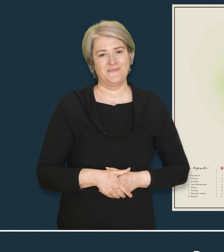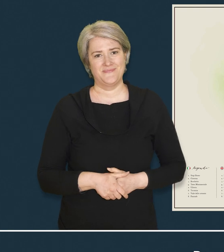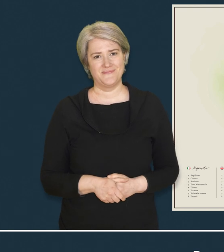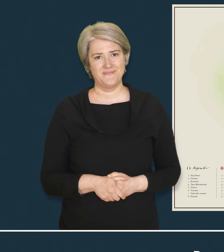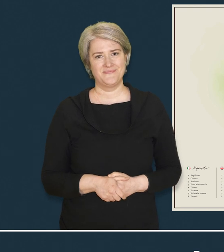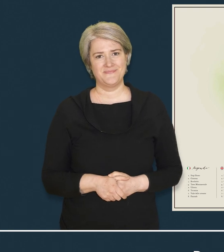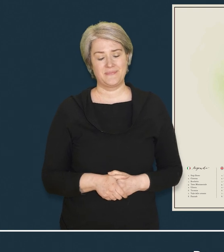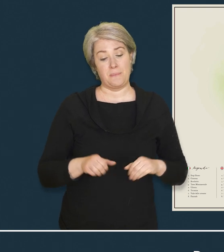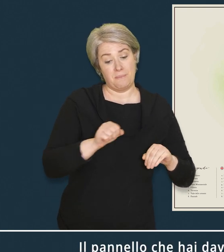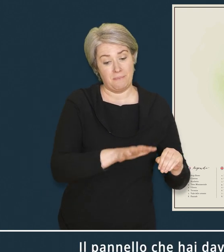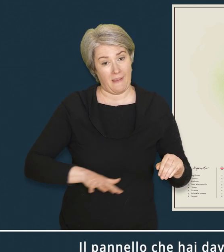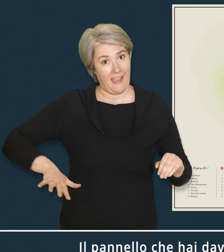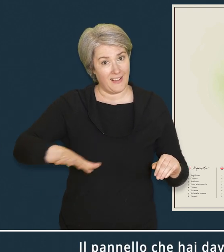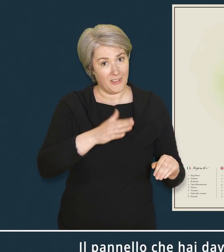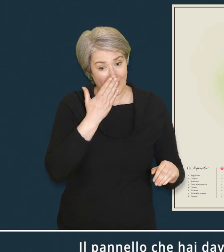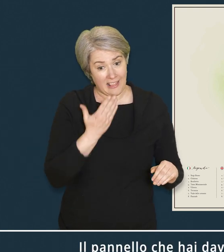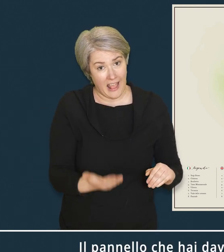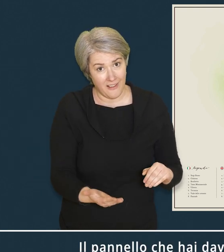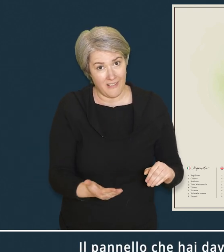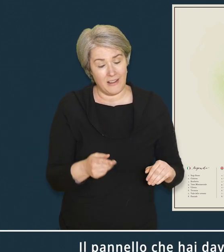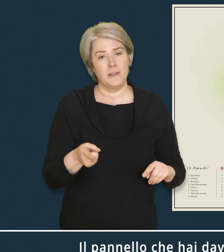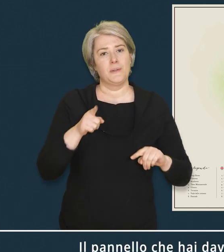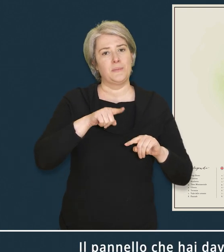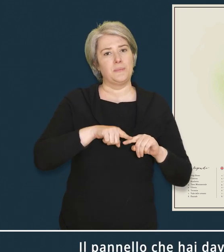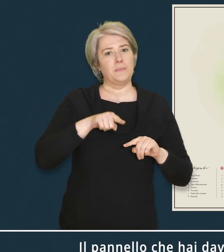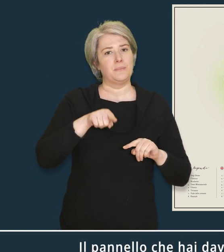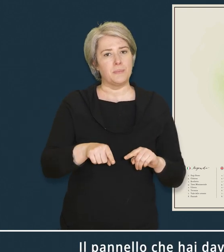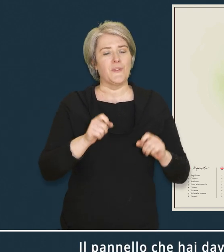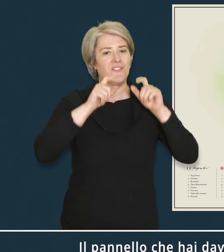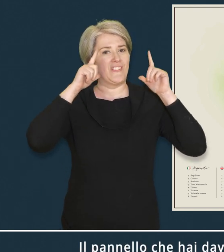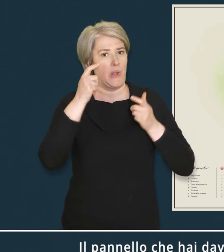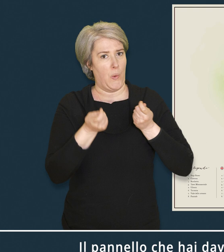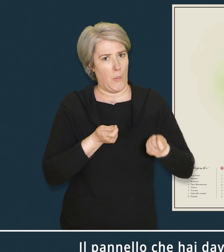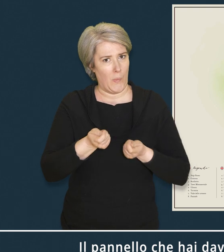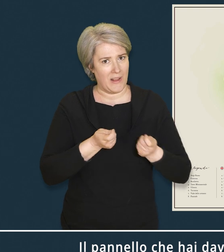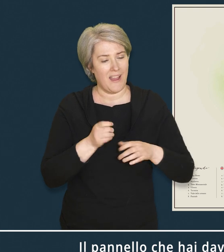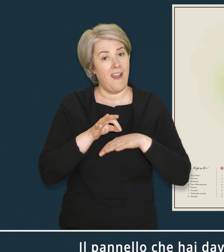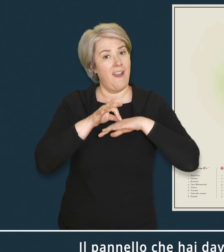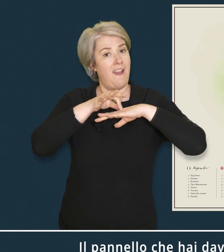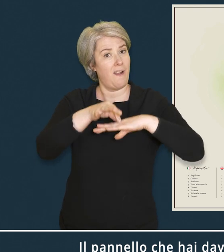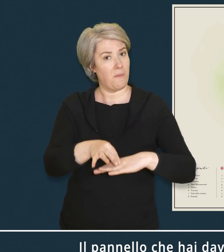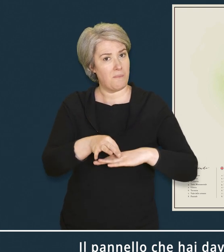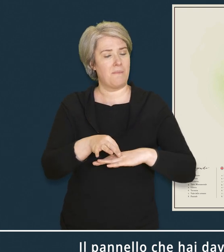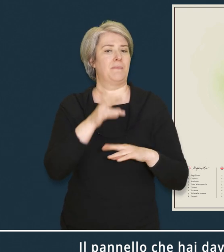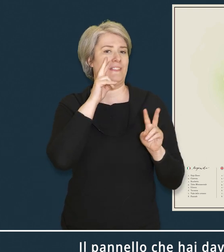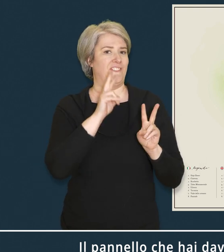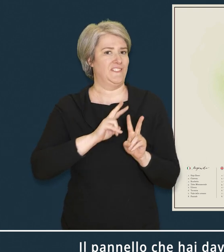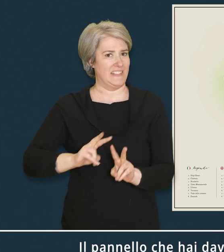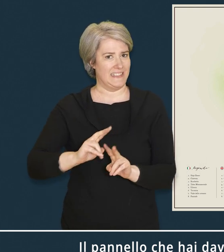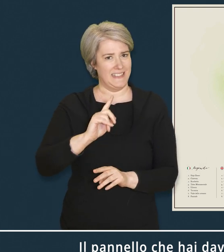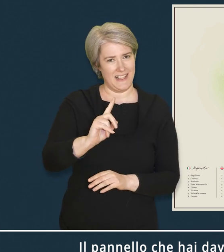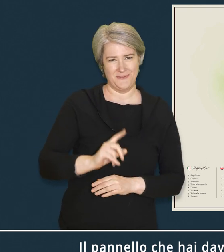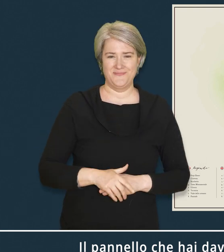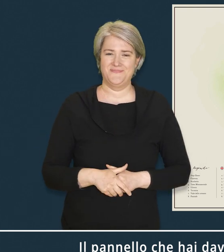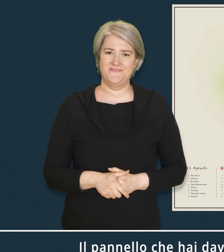Benvenuto! Il pannello che hai davanti e questa audioguida ti accompagneranno nella visita.